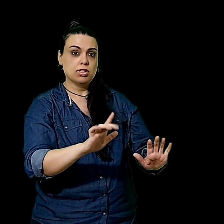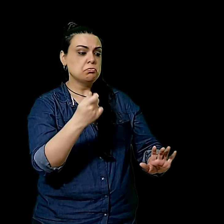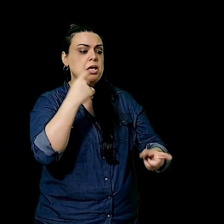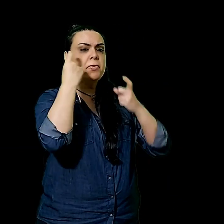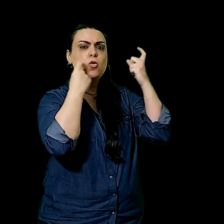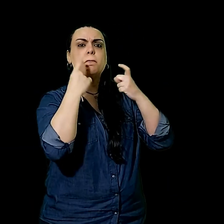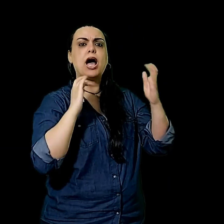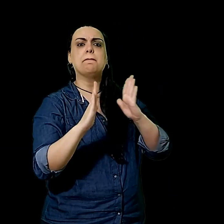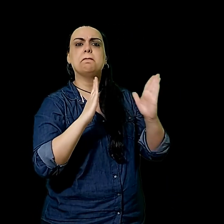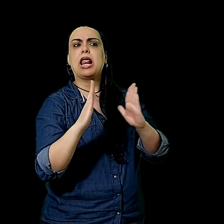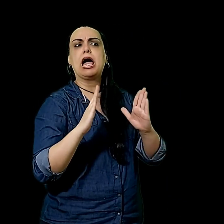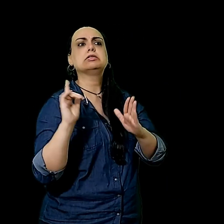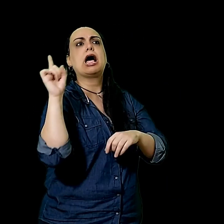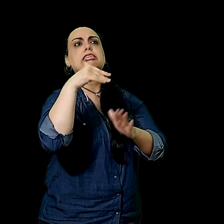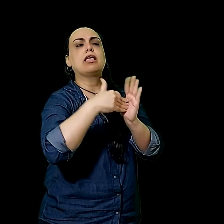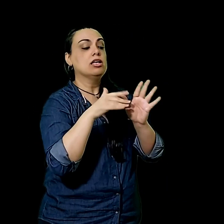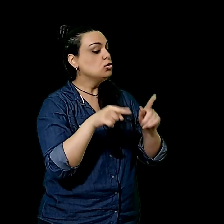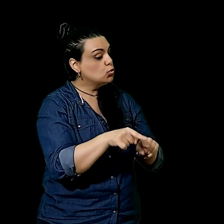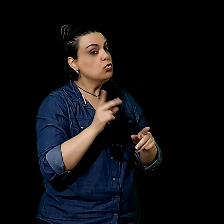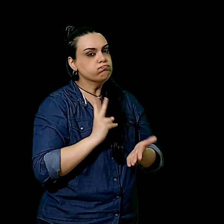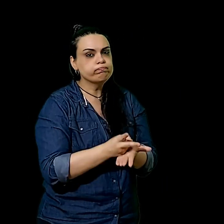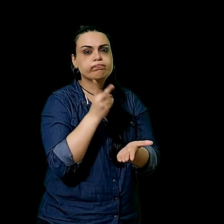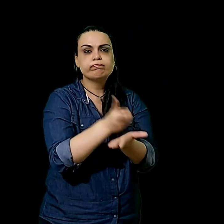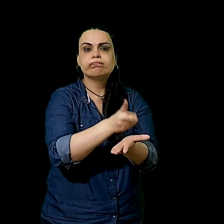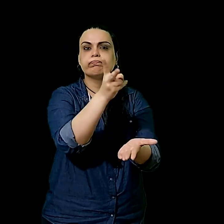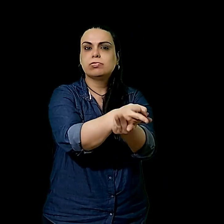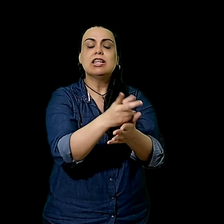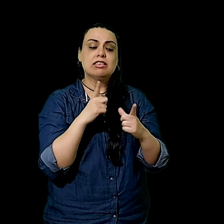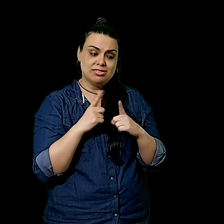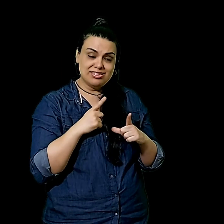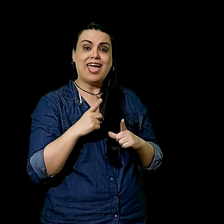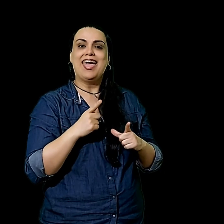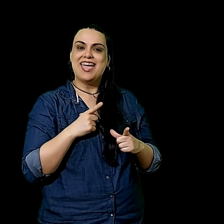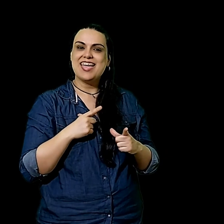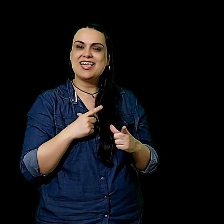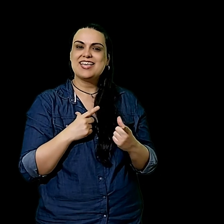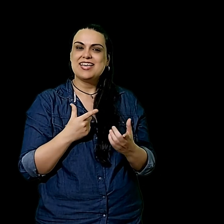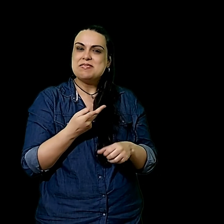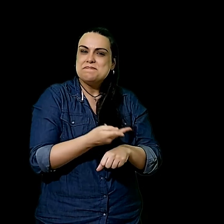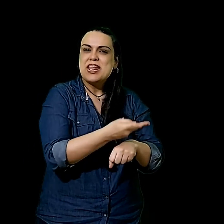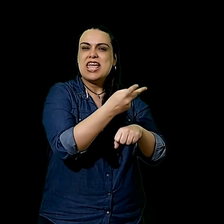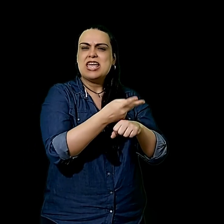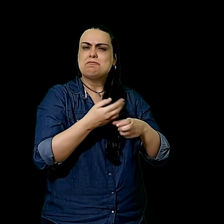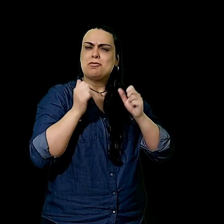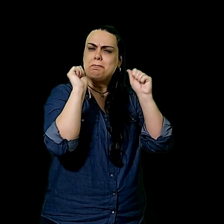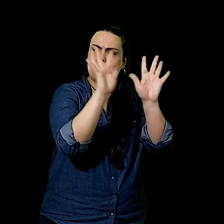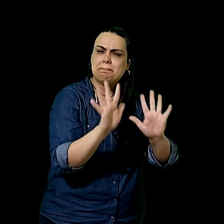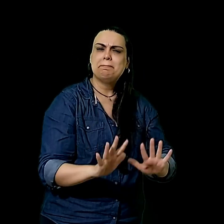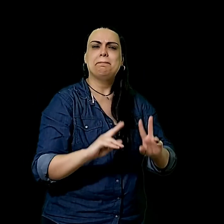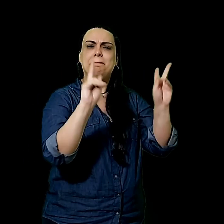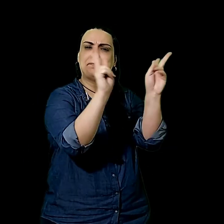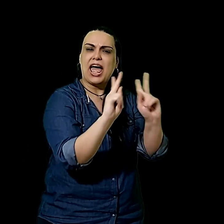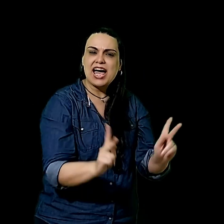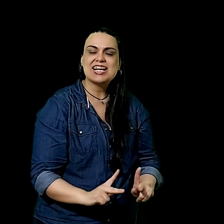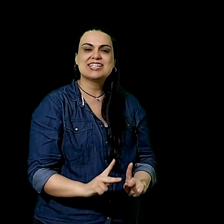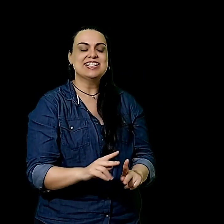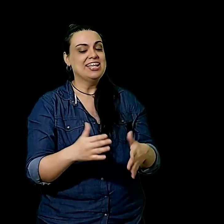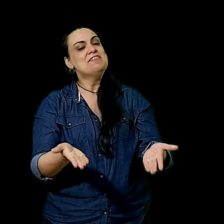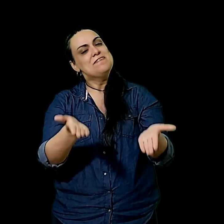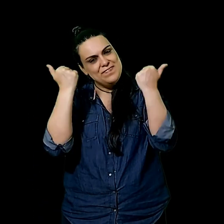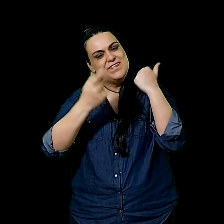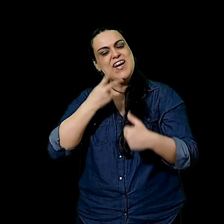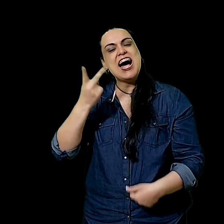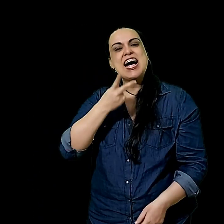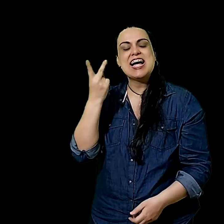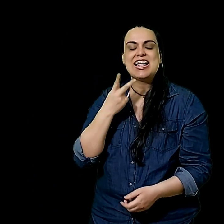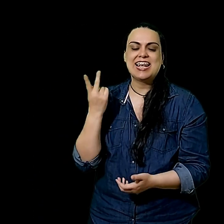porém, vai até o fim, porque haverá recompensa, refrigério no final dos seus dias. E aí, amiga, eu tô feliz de você estar aqui. Fala,